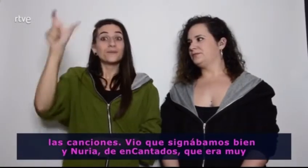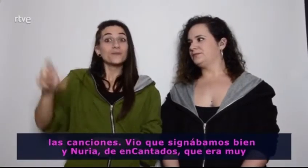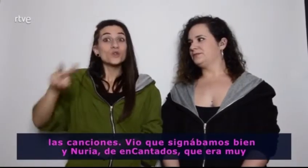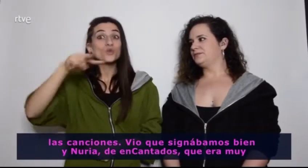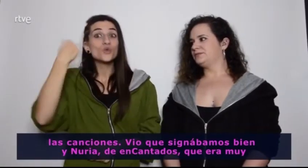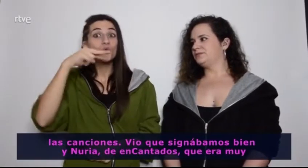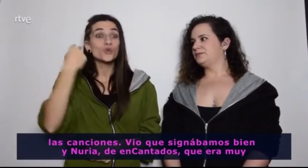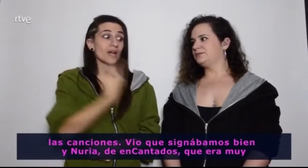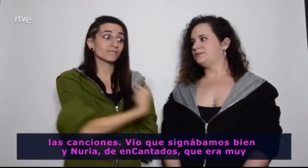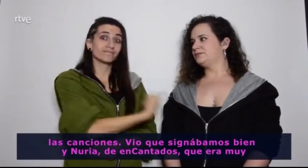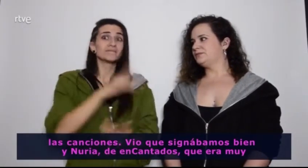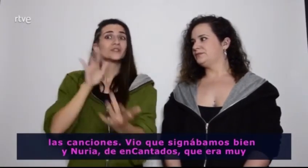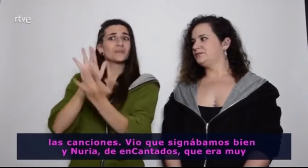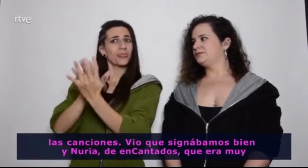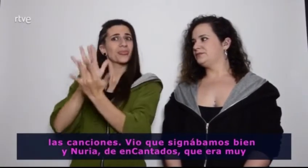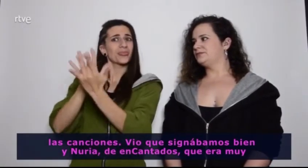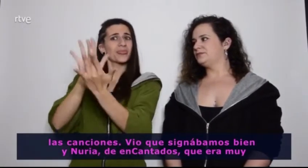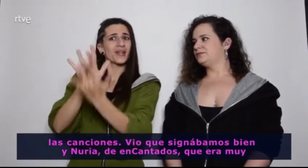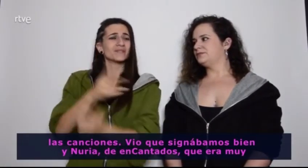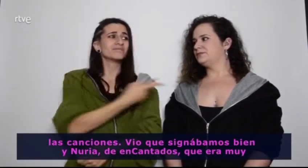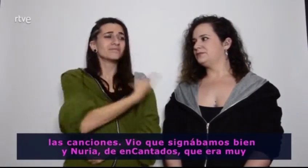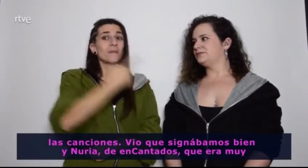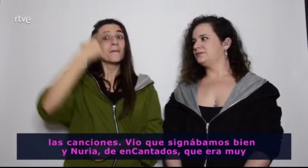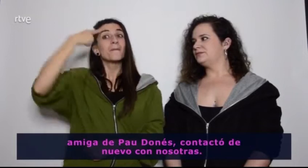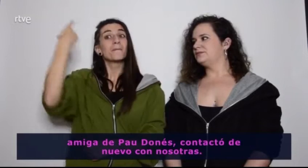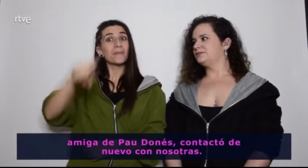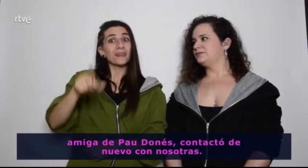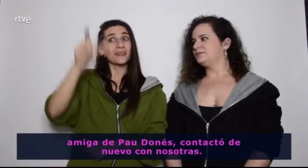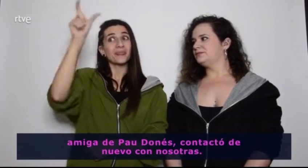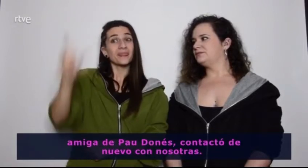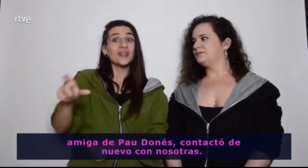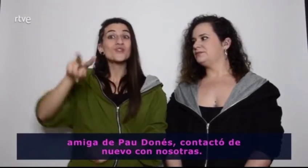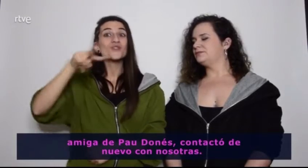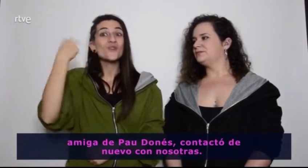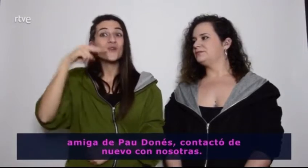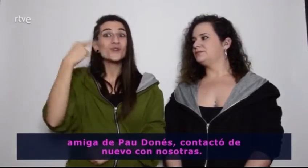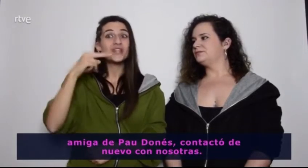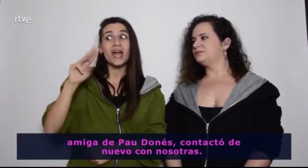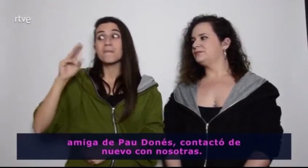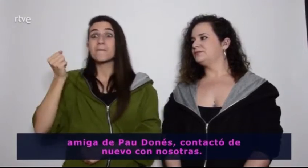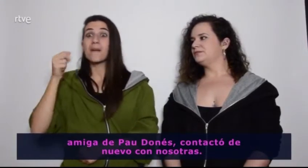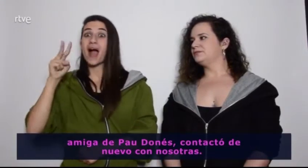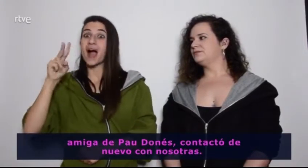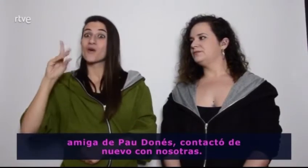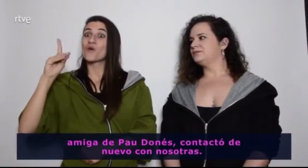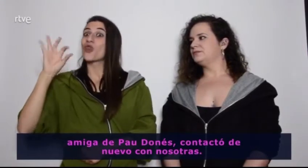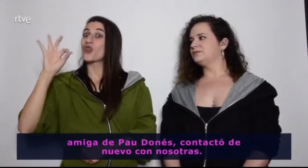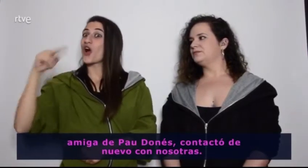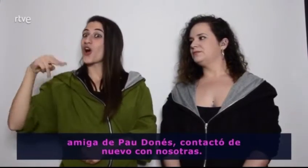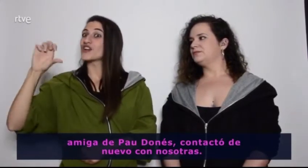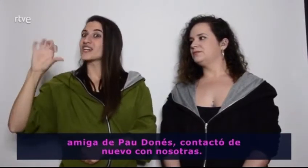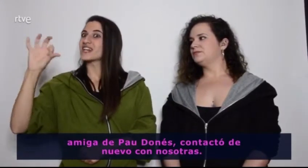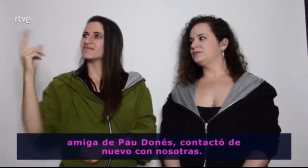Y Nuria, de Encantados, que era muy amiga de Pau Donés, contactó de nuevo con nosotros.